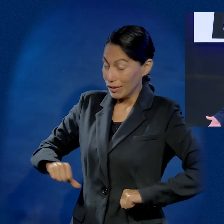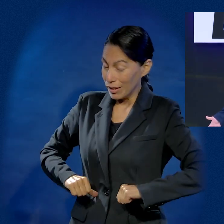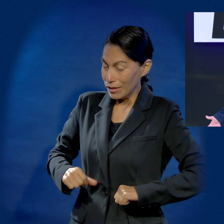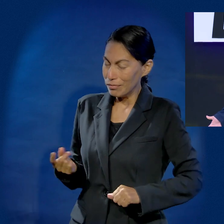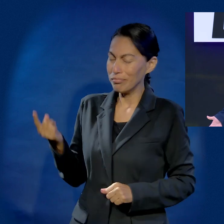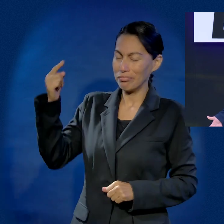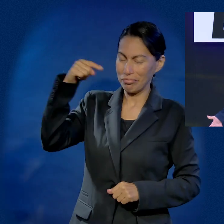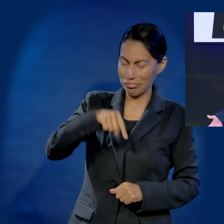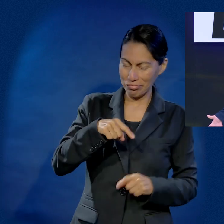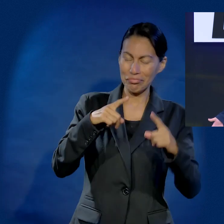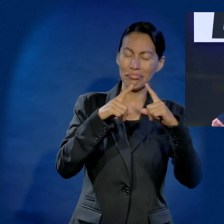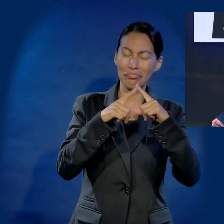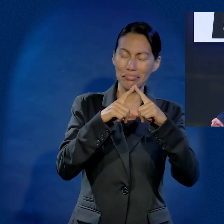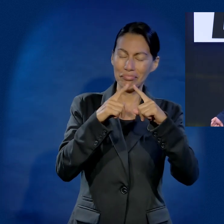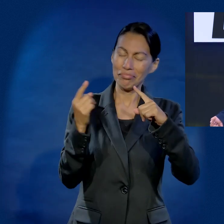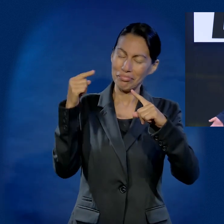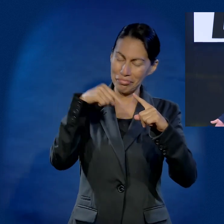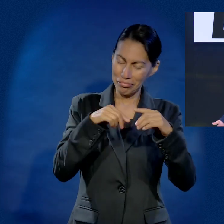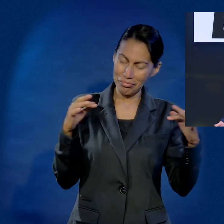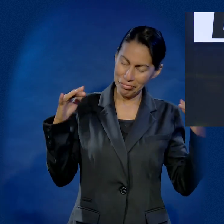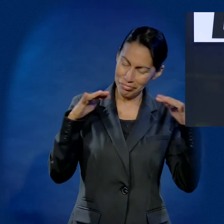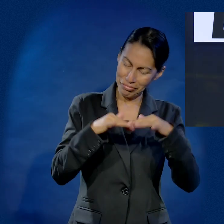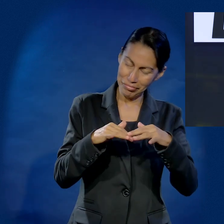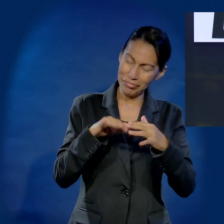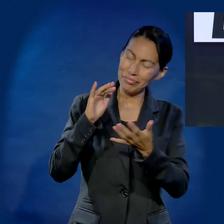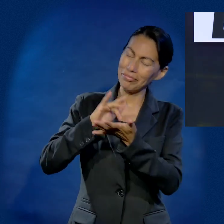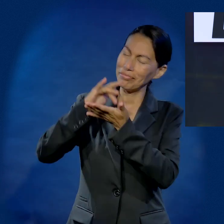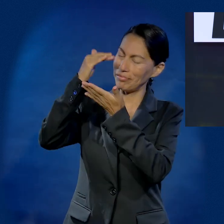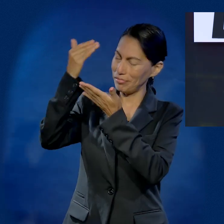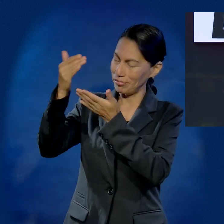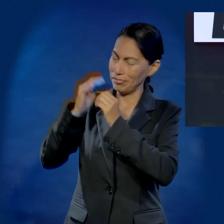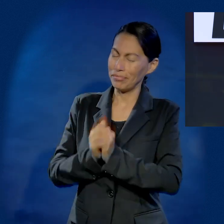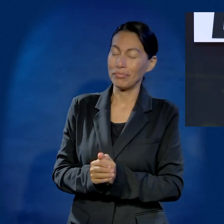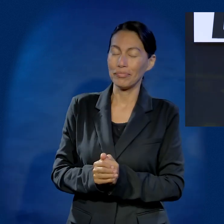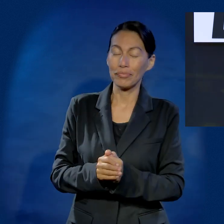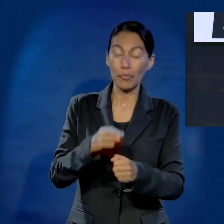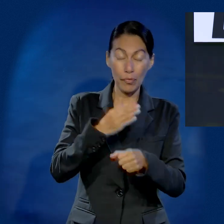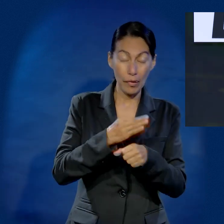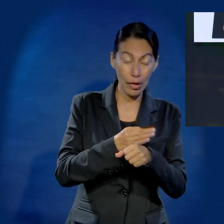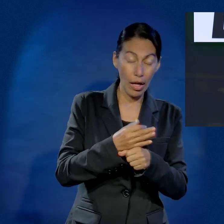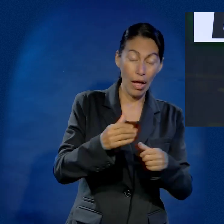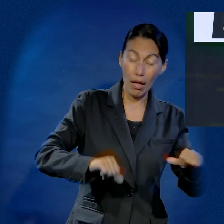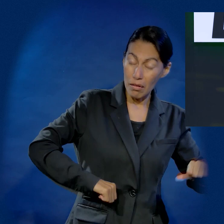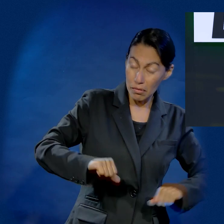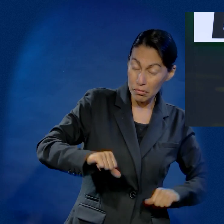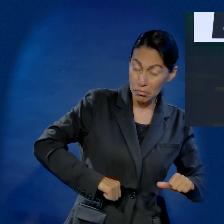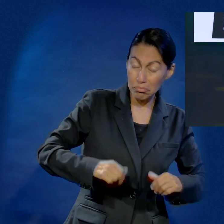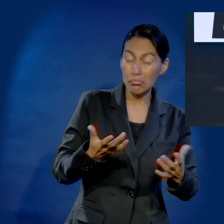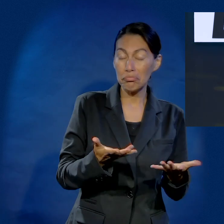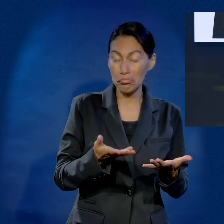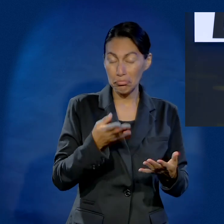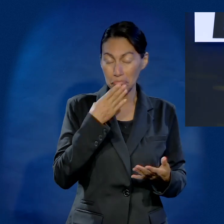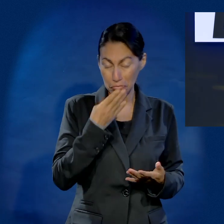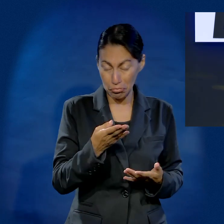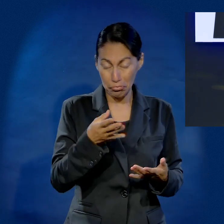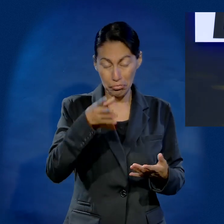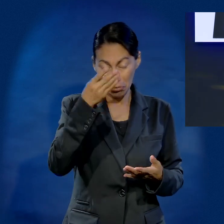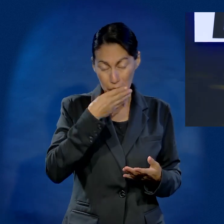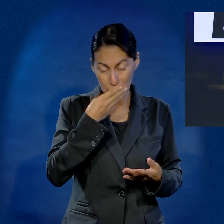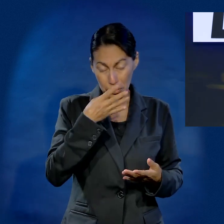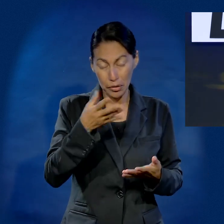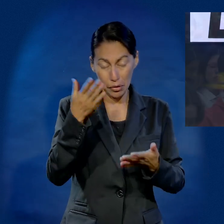otra actividad. Queremos agradecerte por esta música, la dinámica oración, y a pesar de los leves